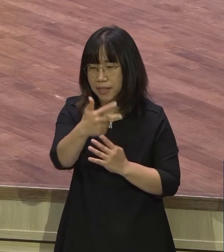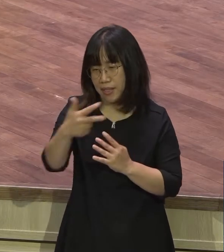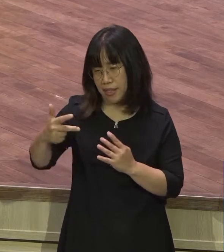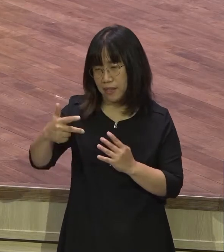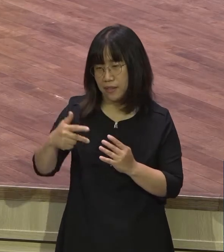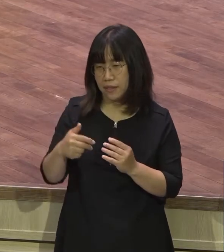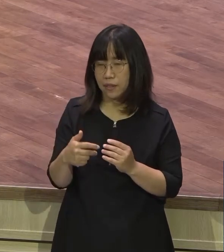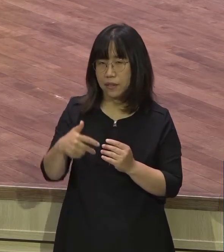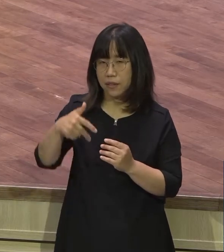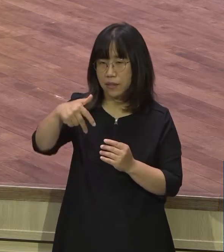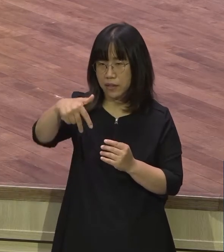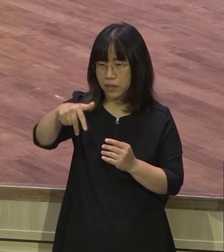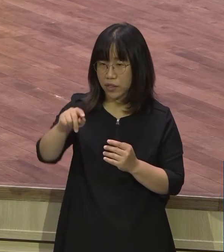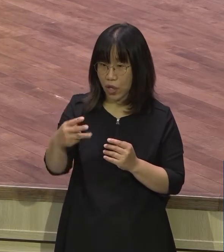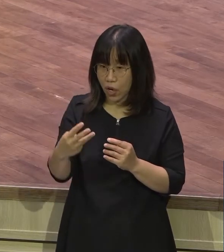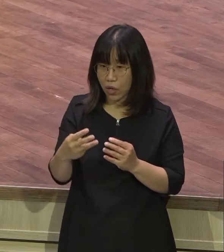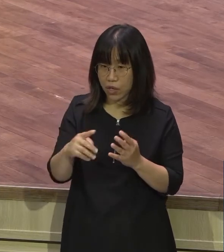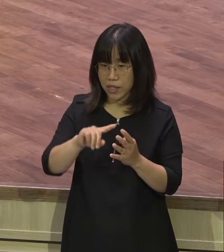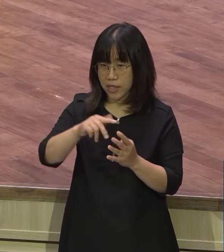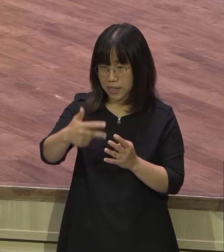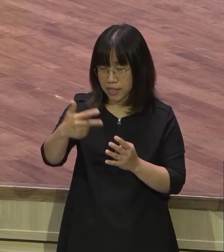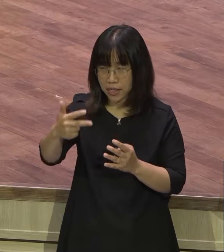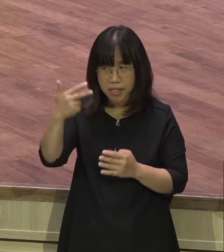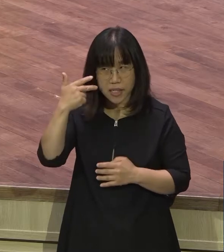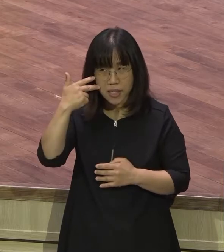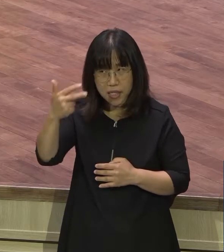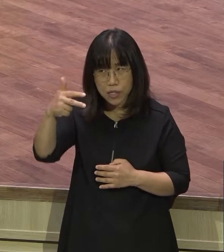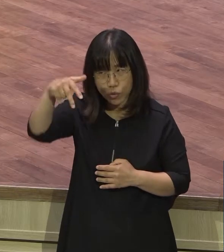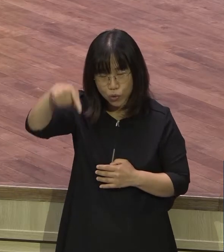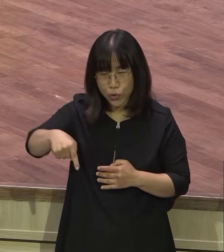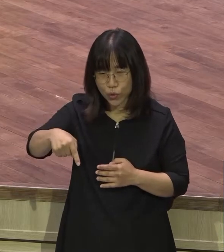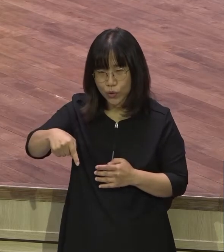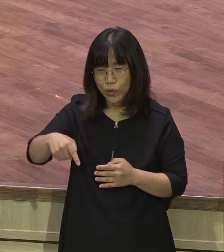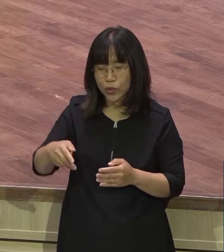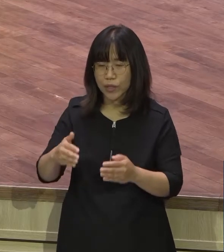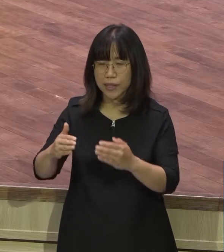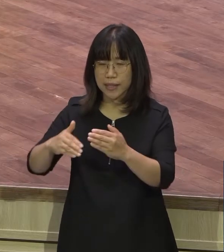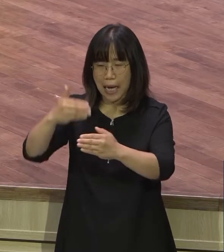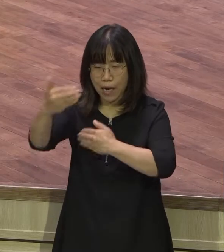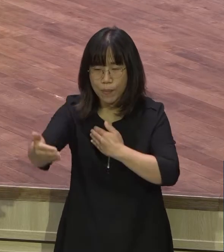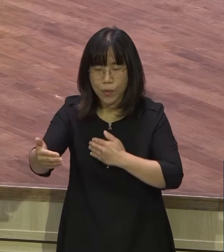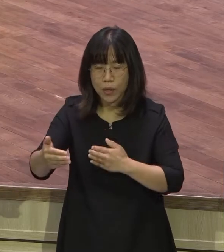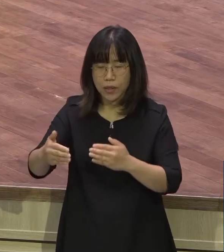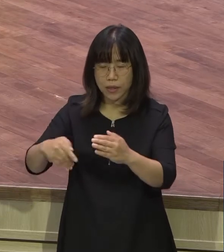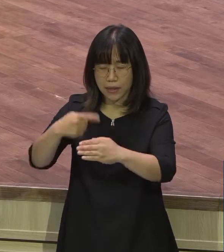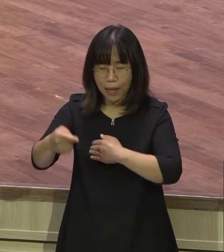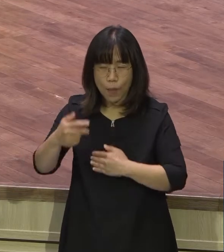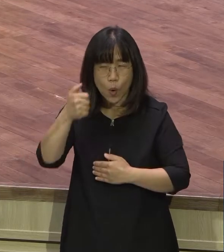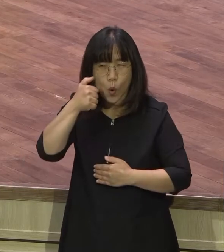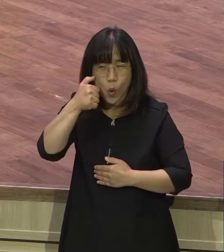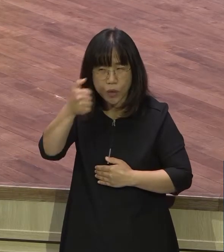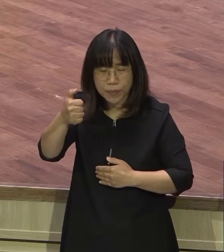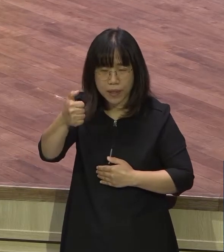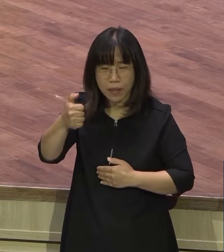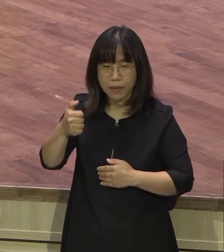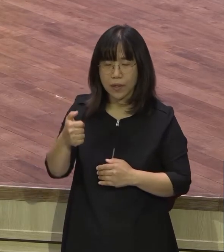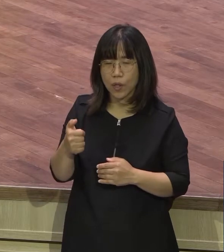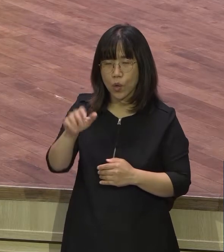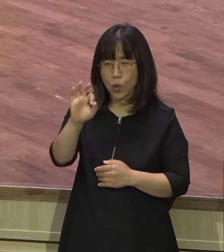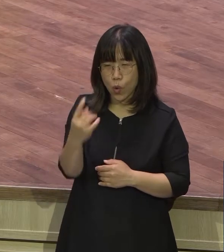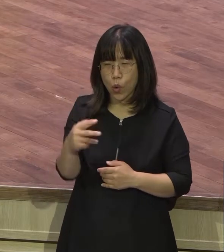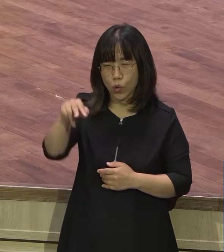칠칠절은 초실절에서 7주가 지난 날에 칠칠절 또 50일이 지난 날에 오순절 칠칠절은 아주